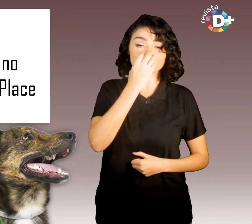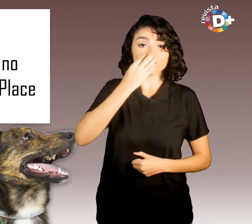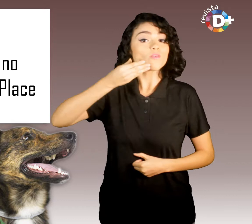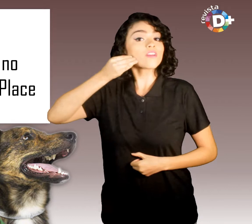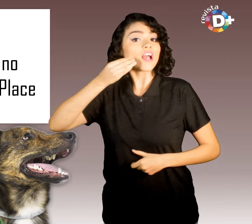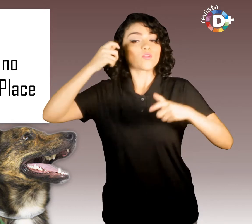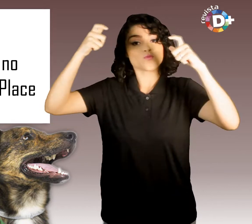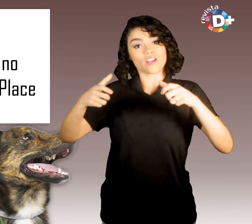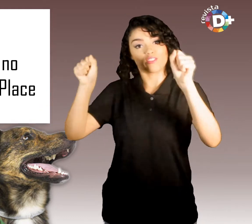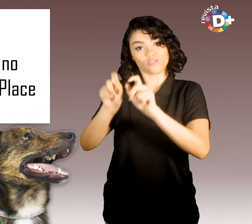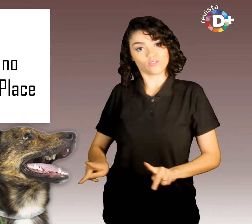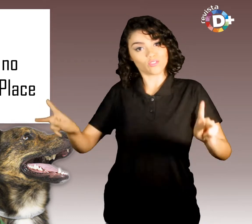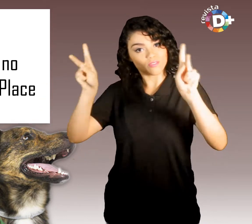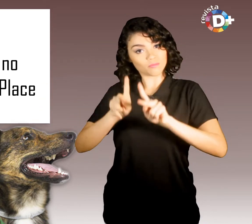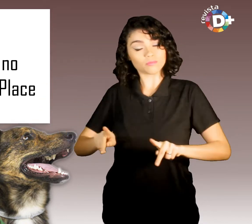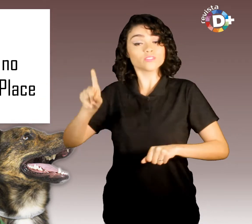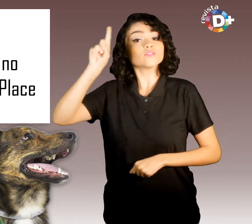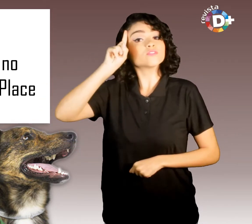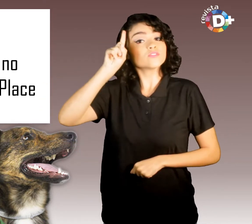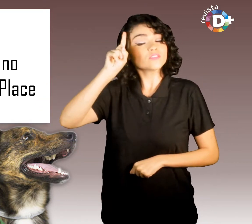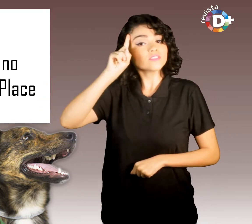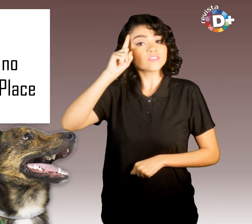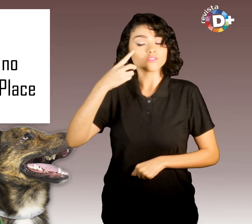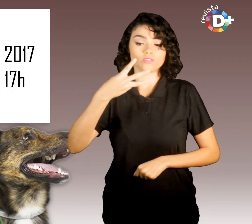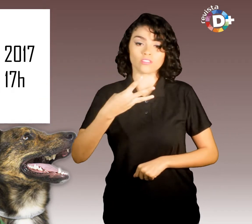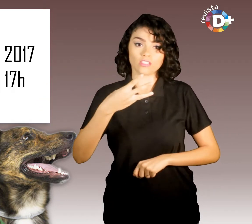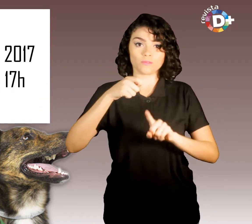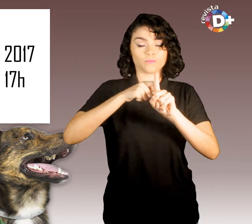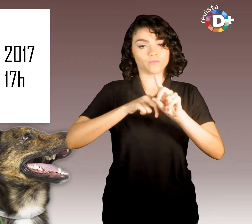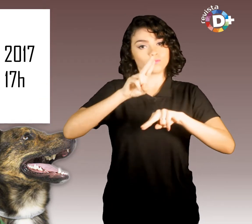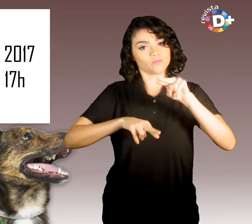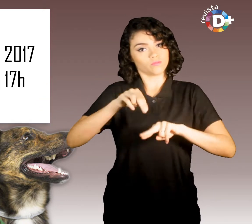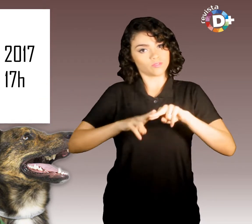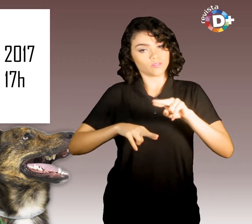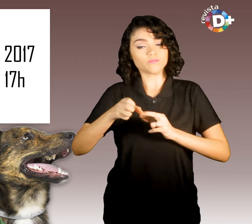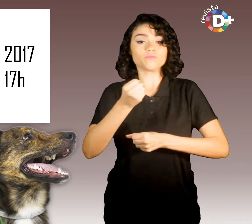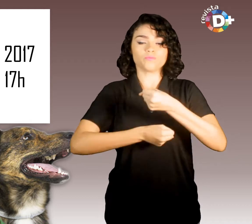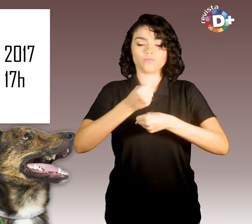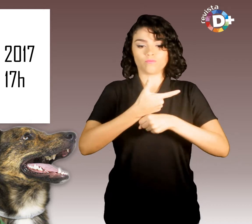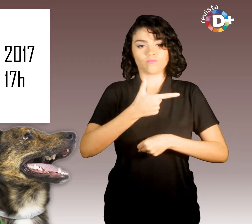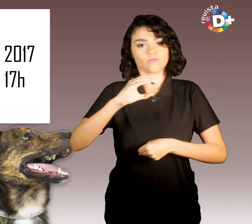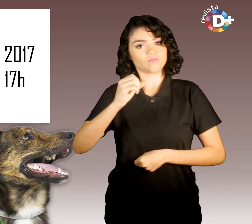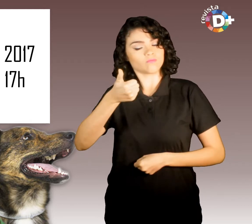e data 3 de junho de 2017 horário